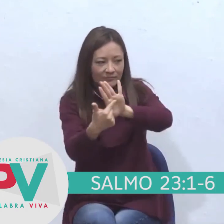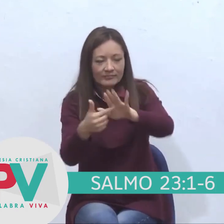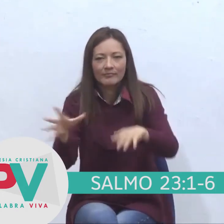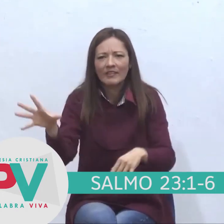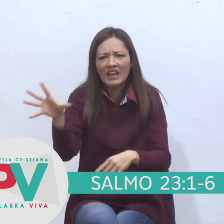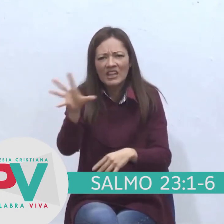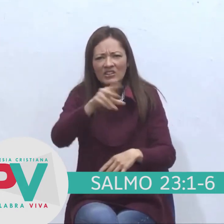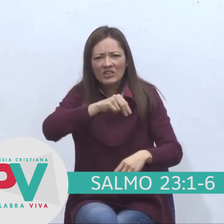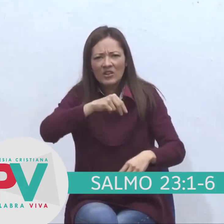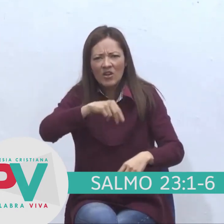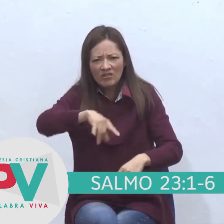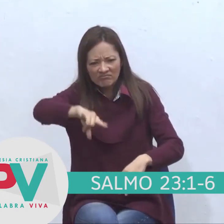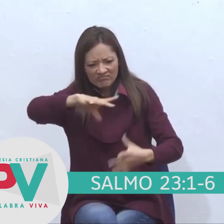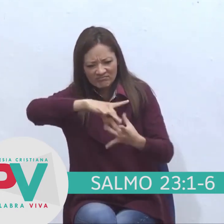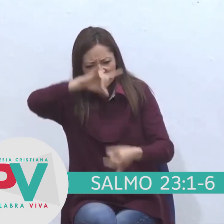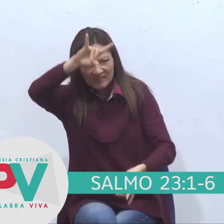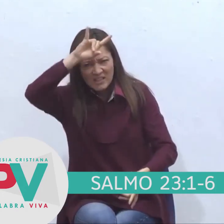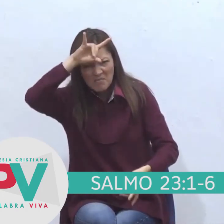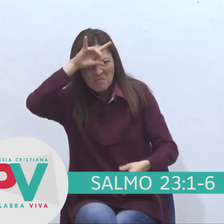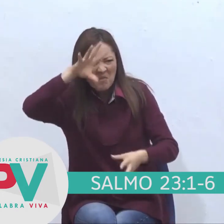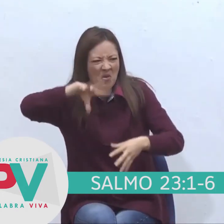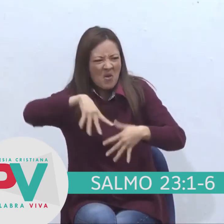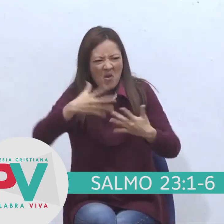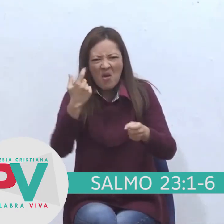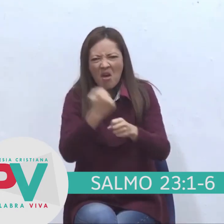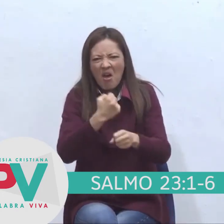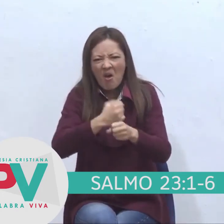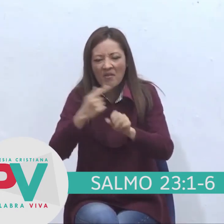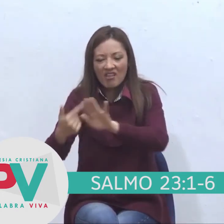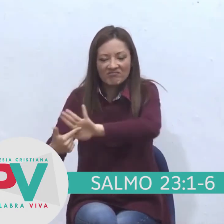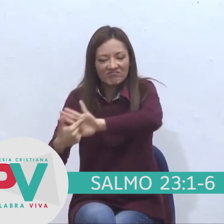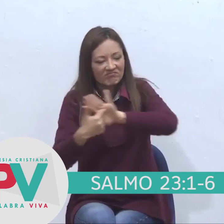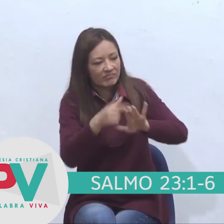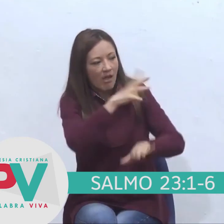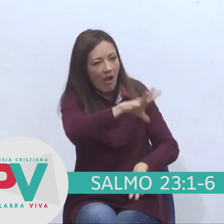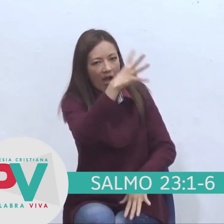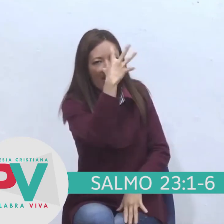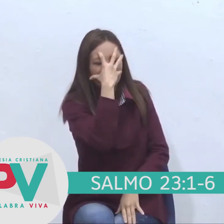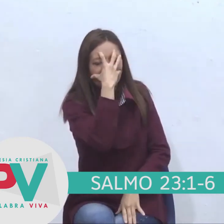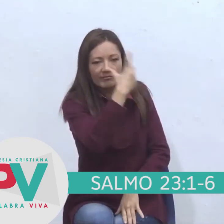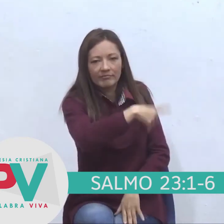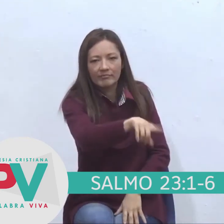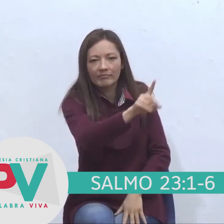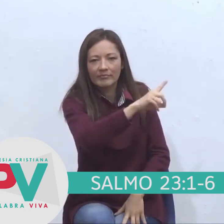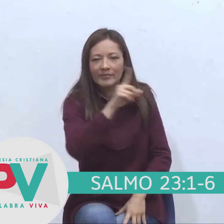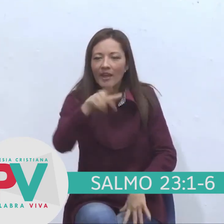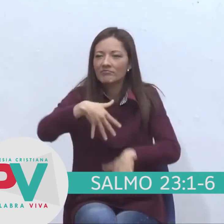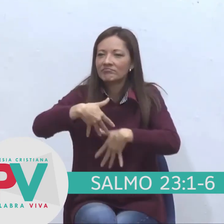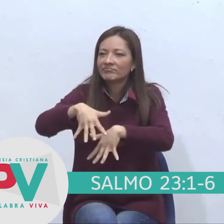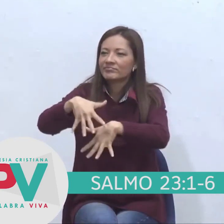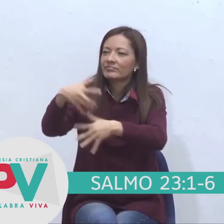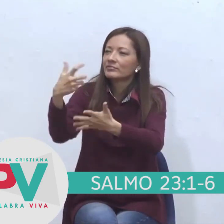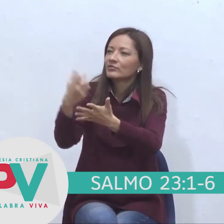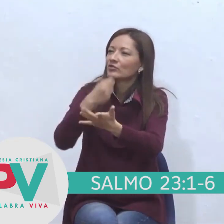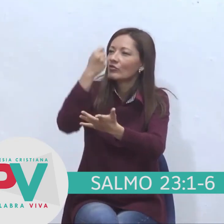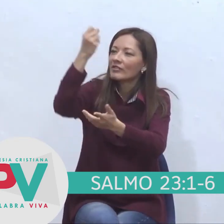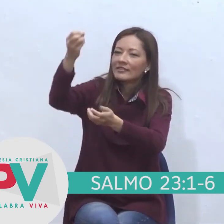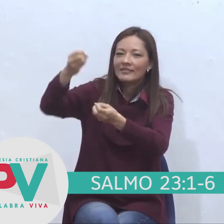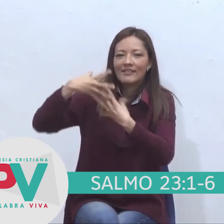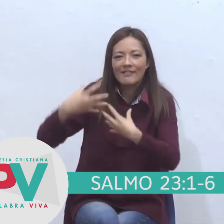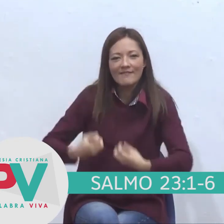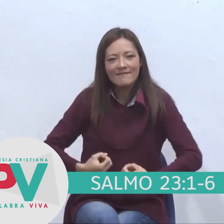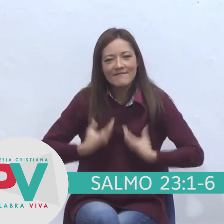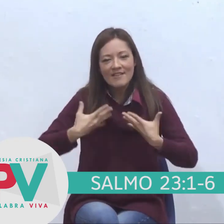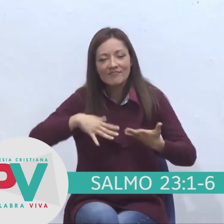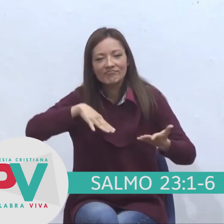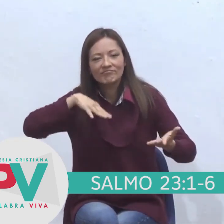los principados y las potestades, fueron avergonzados. Y Él hizo la marcha triunfal para darnos vida y vida en